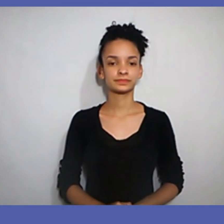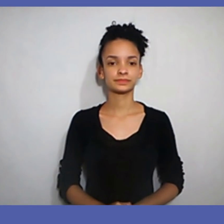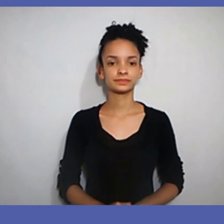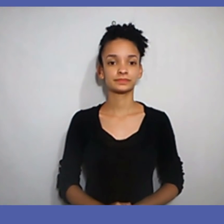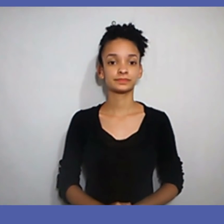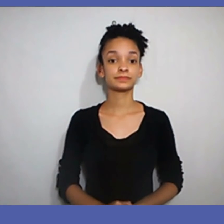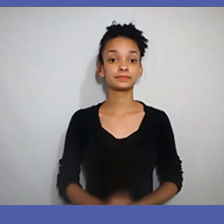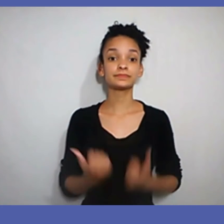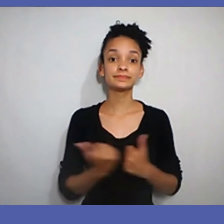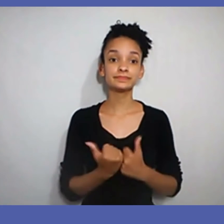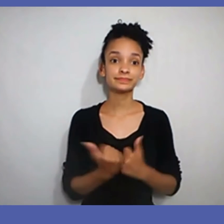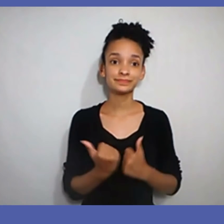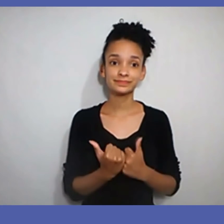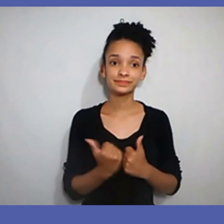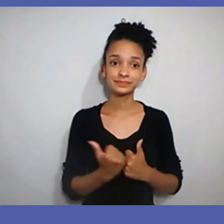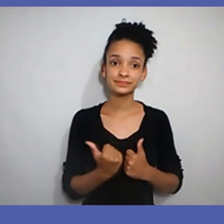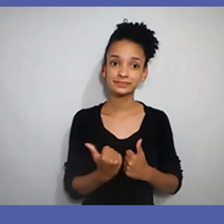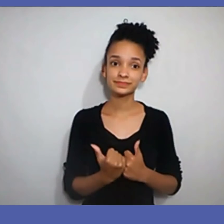figueira.